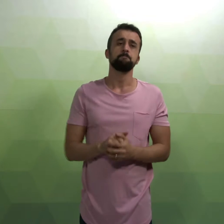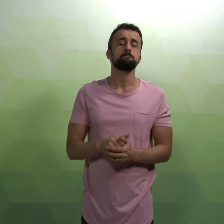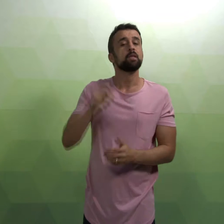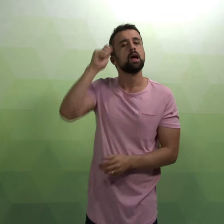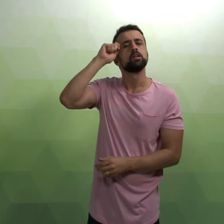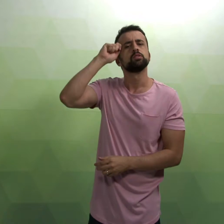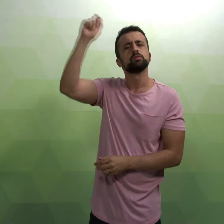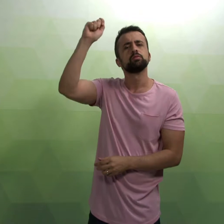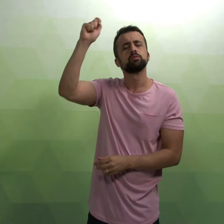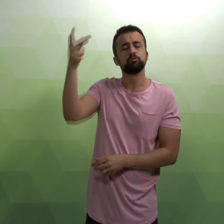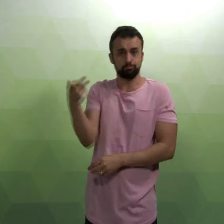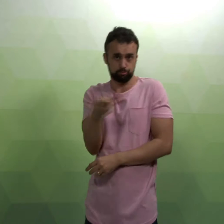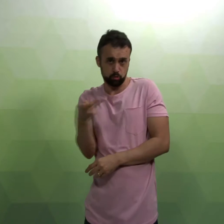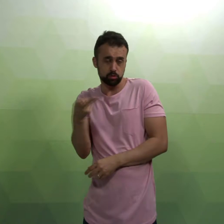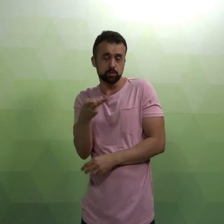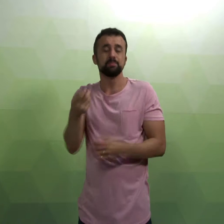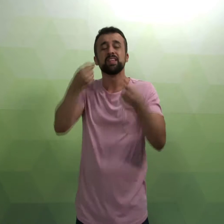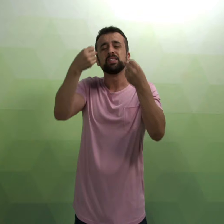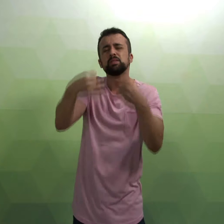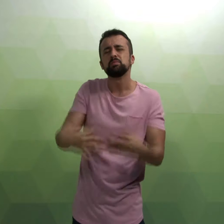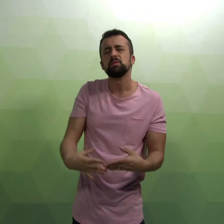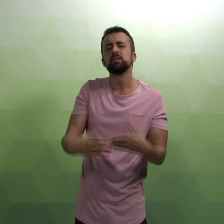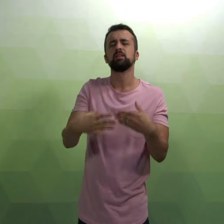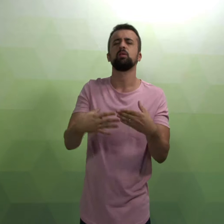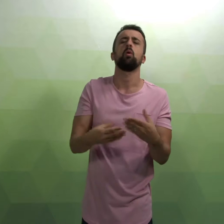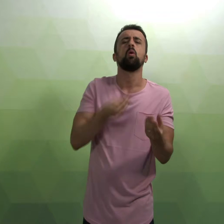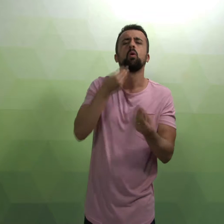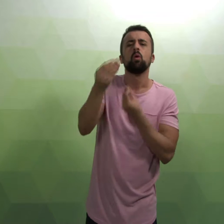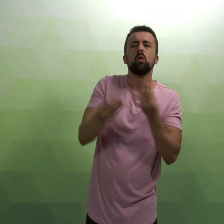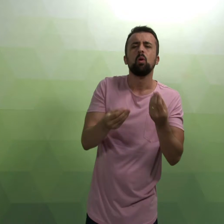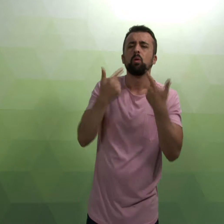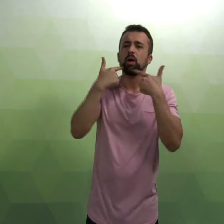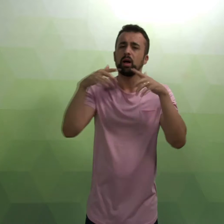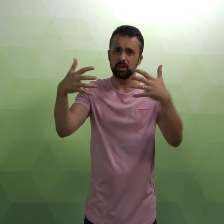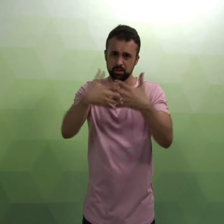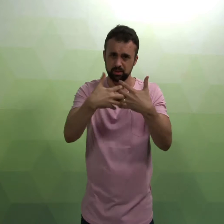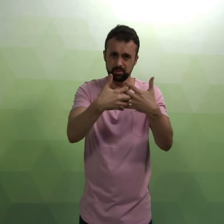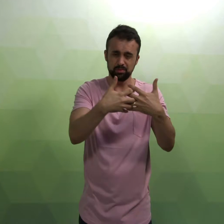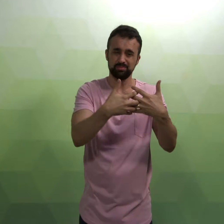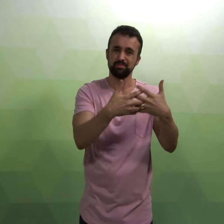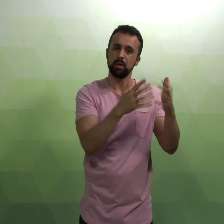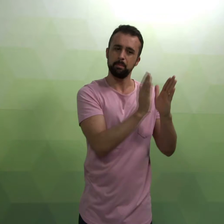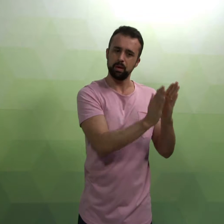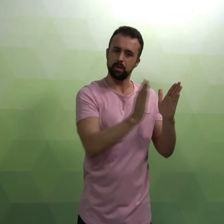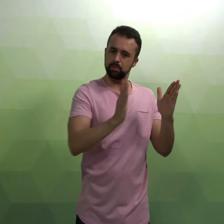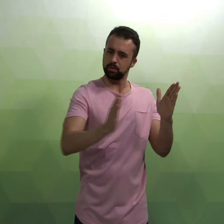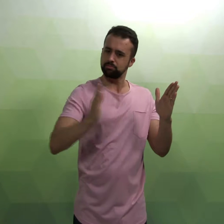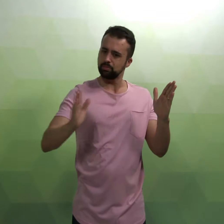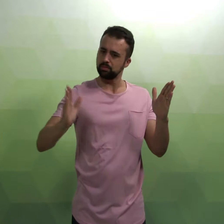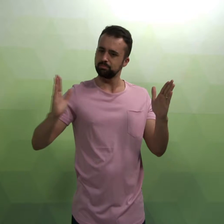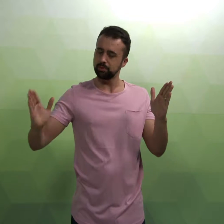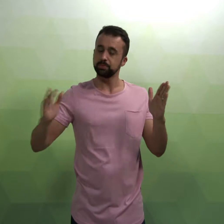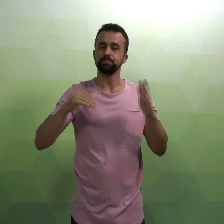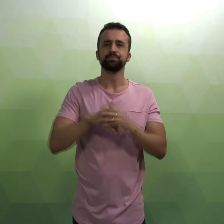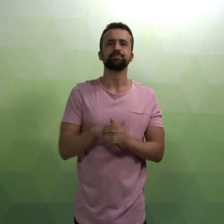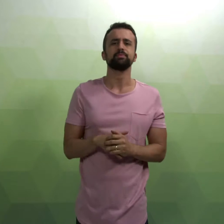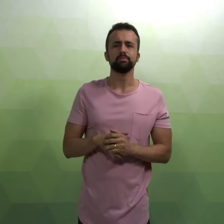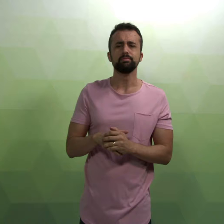No nosso caderno didático, na página 32, as autoras começam a apresentar as fases